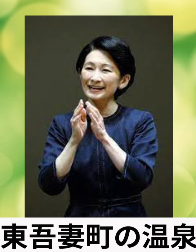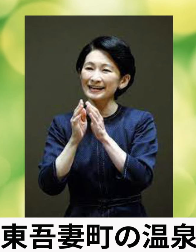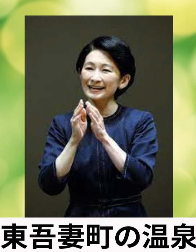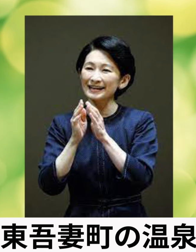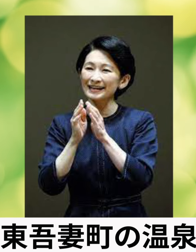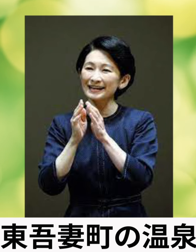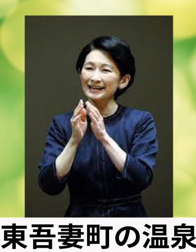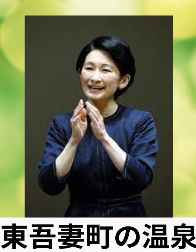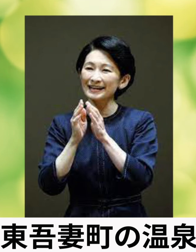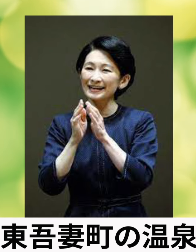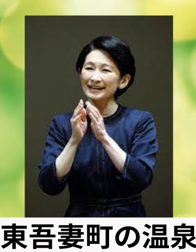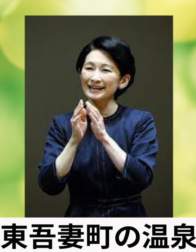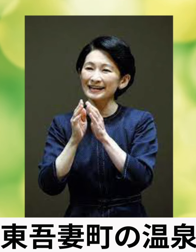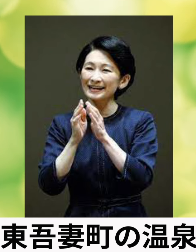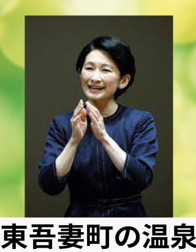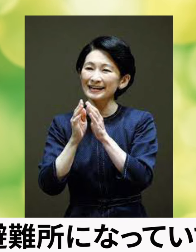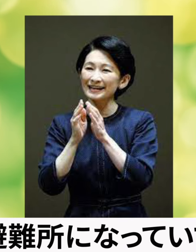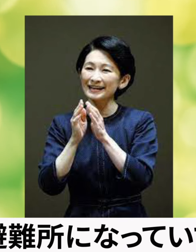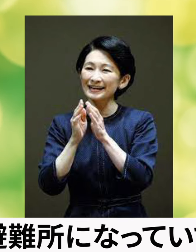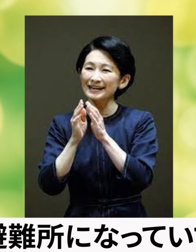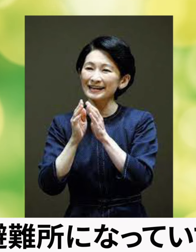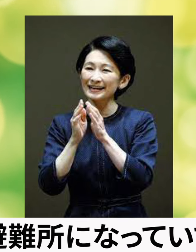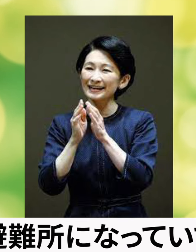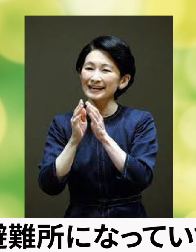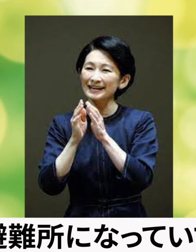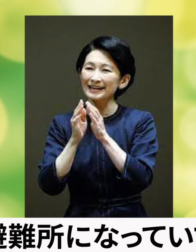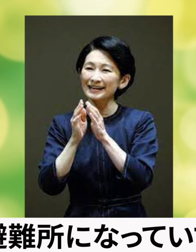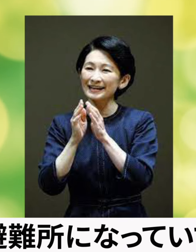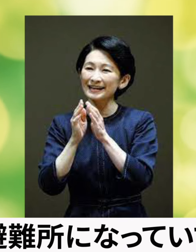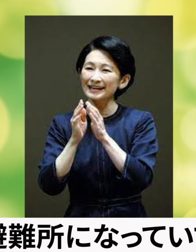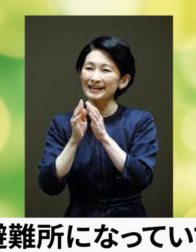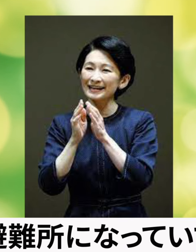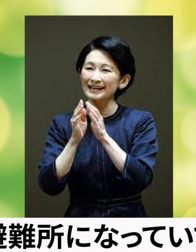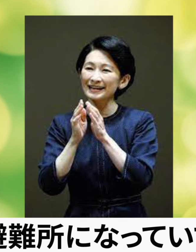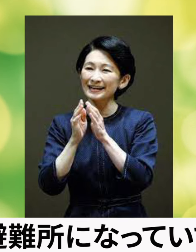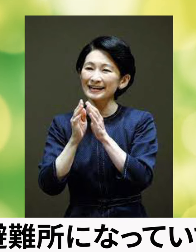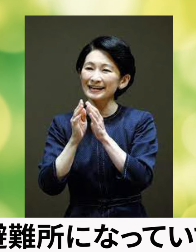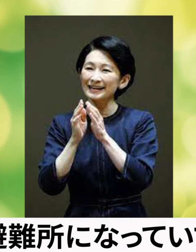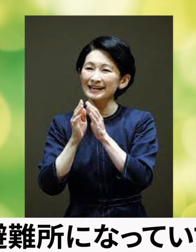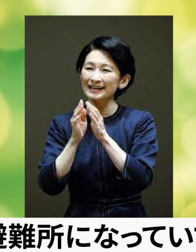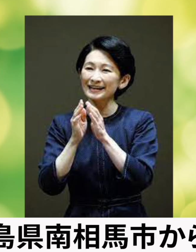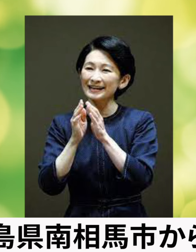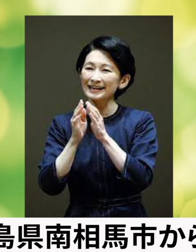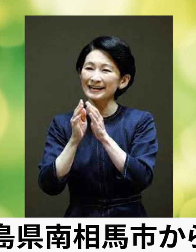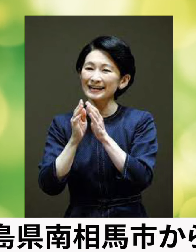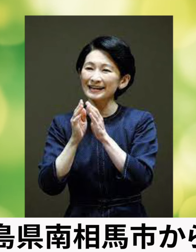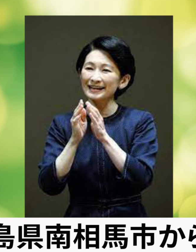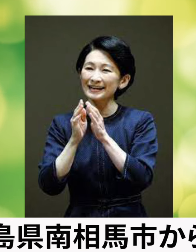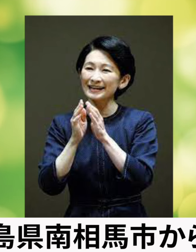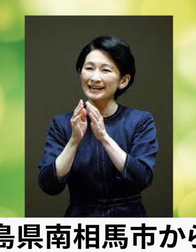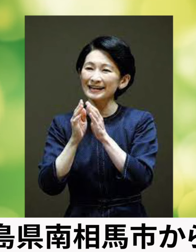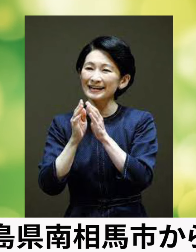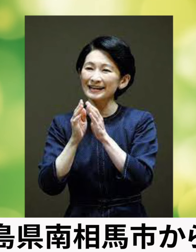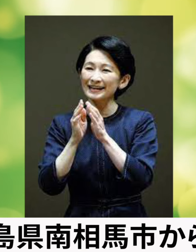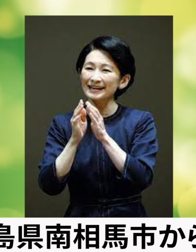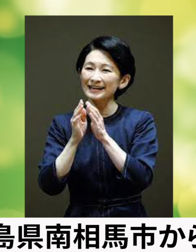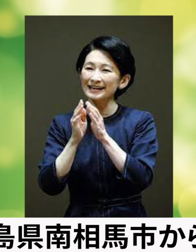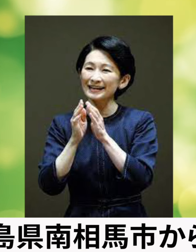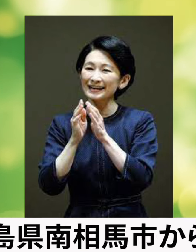の岩櫃ふれあいの里が避難所になっていて、そこでの様子からです。福島県南相馬市からの避難民の女性美